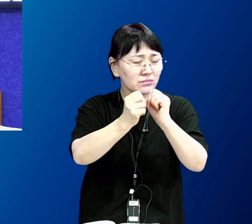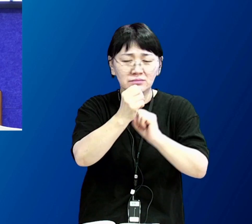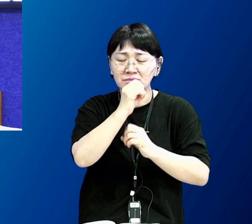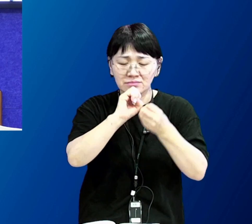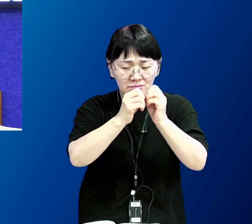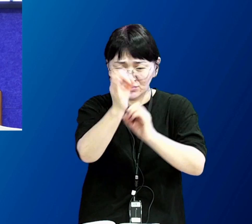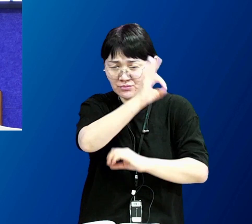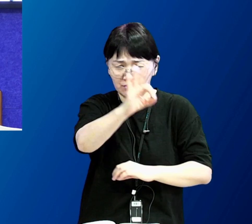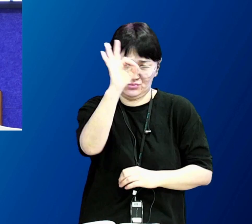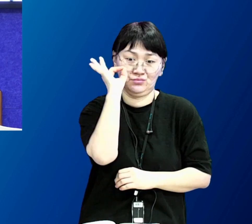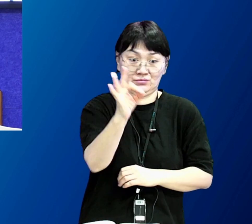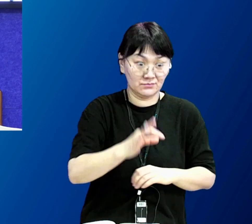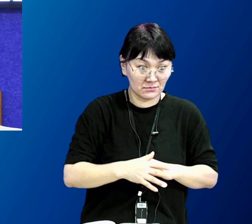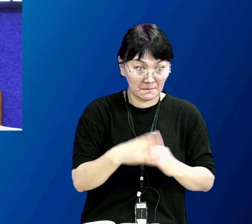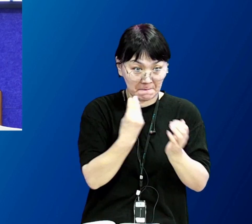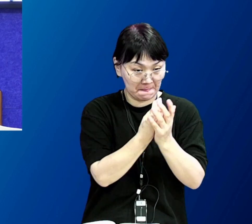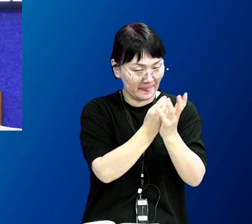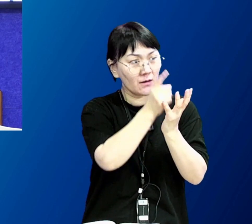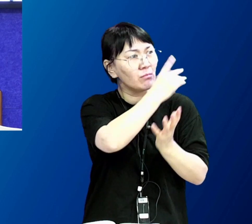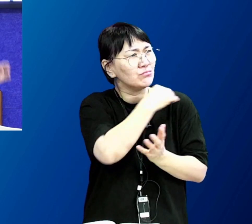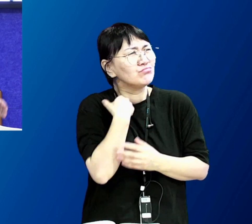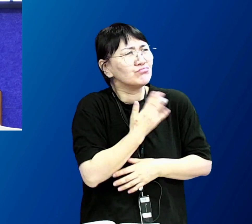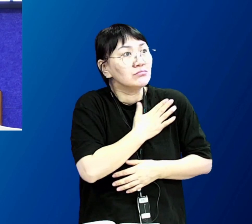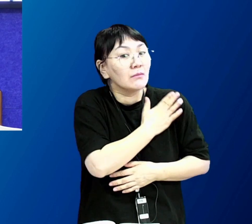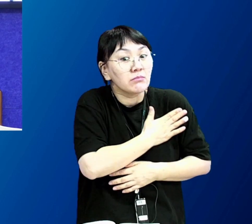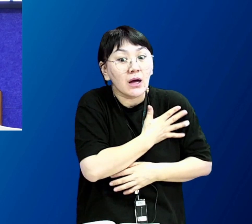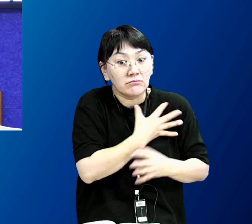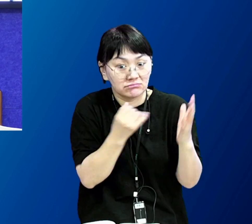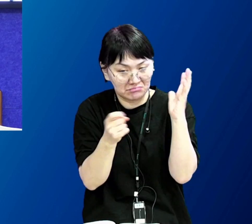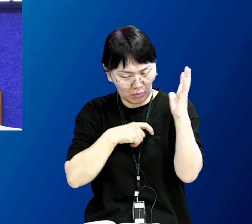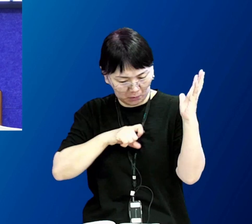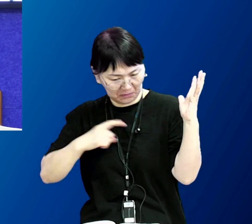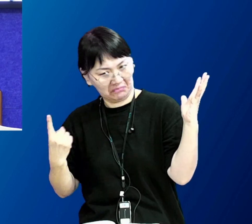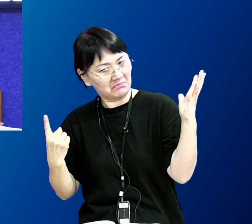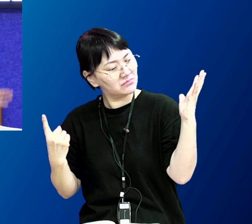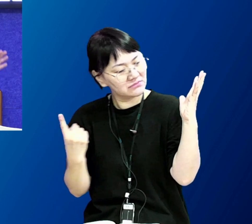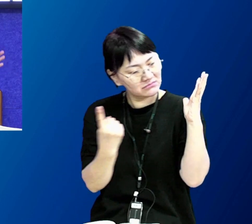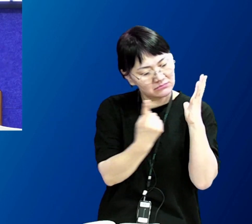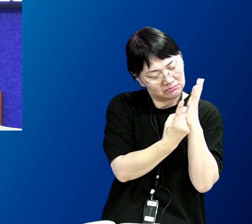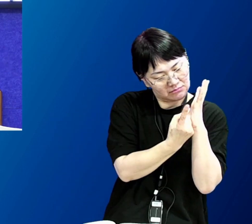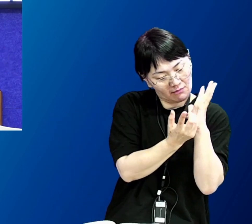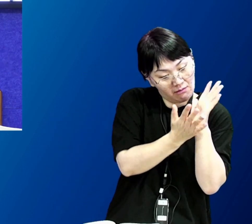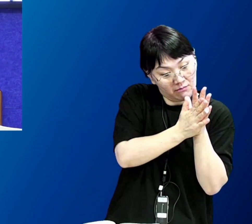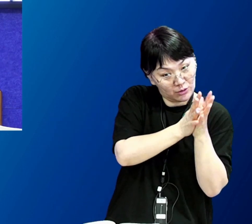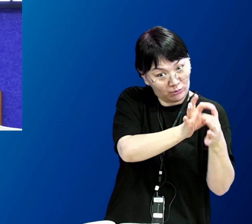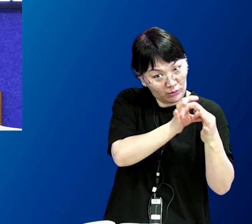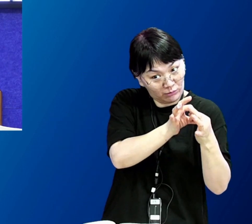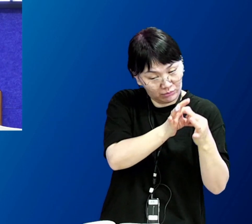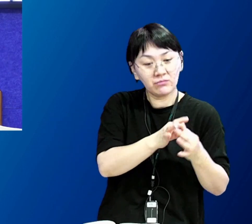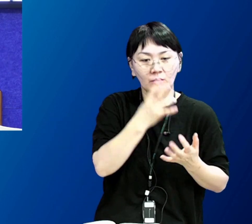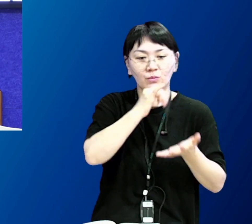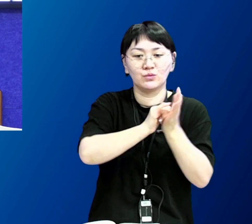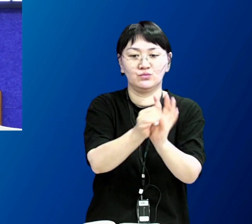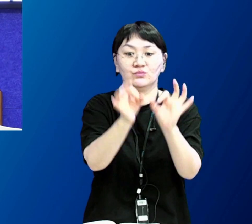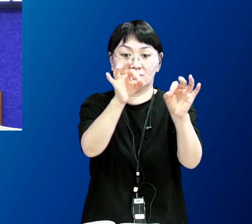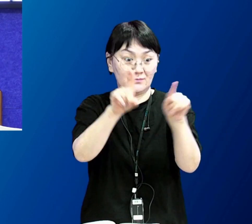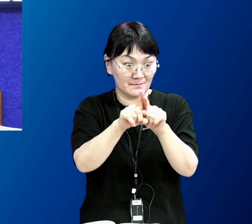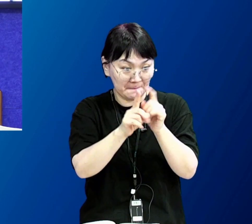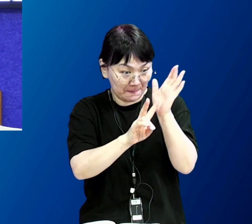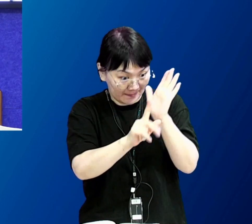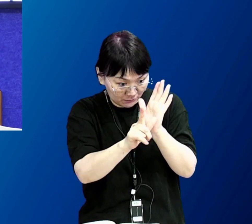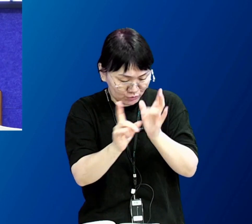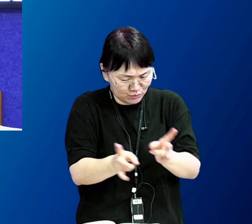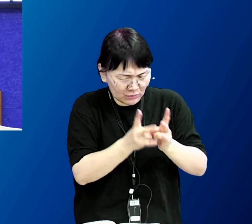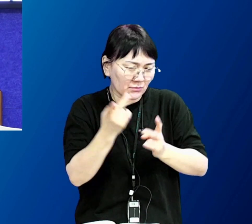нь тэр мөчр нь модондоо холбоотой байхыг хэлж байгаа ах. Энэ юу юм бол үгэндээ нөхөрлөлдөө үргэлж